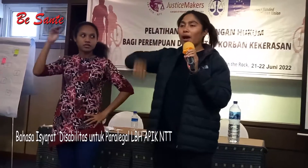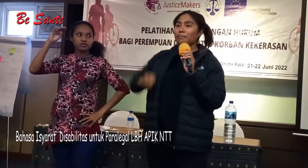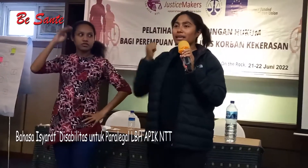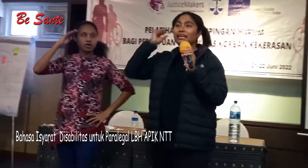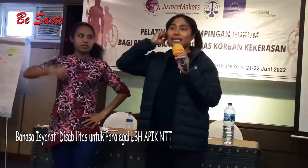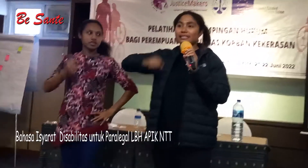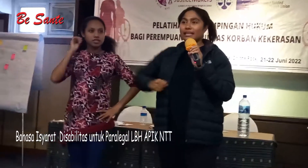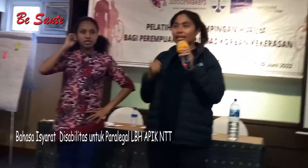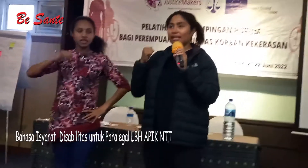Suami, istri.